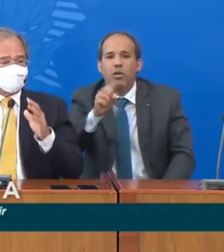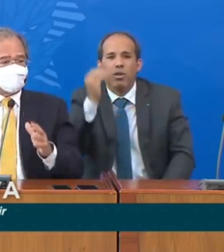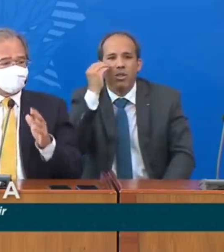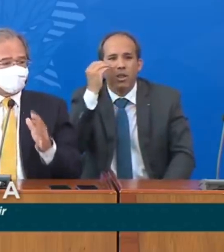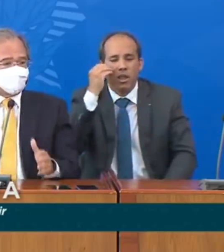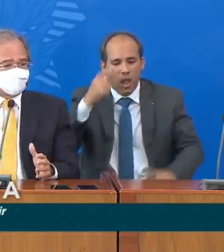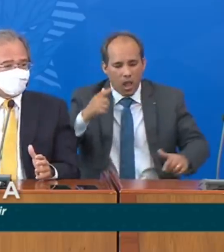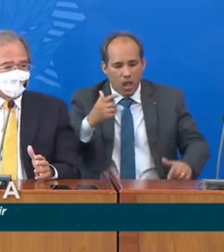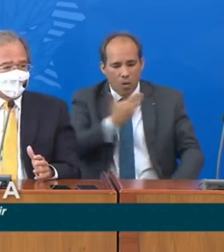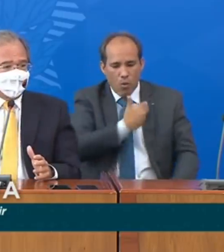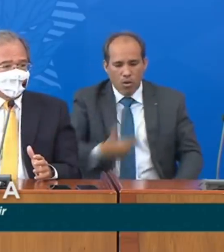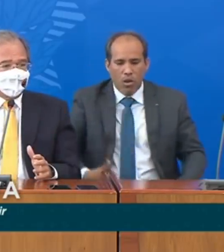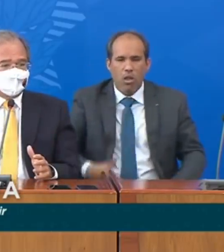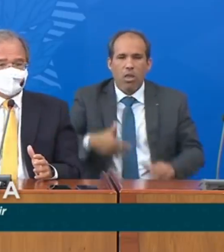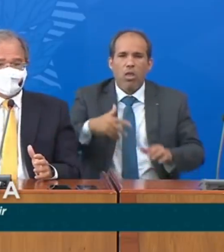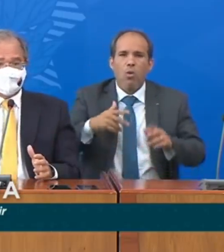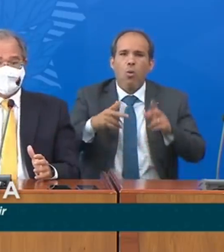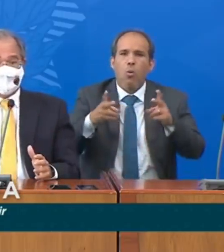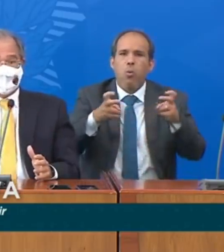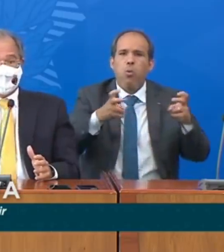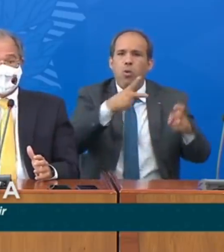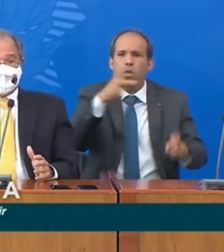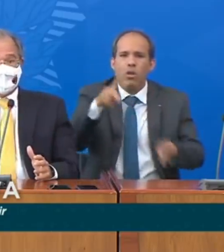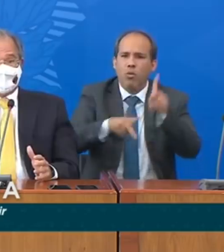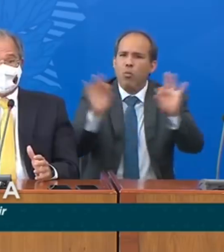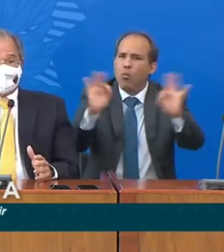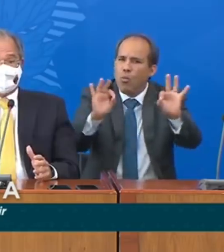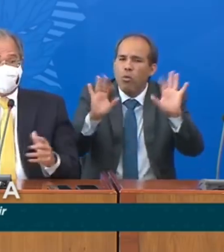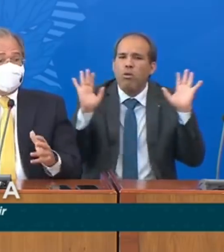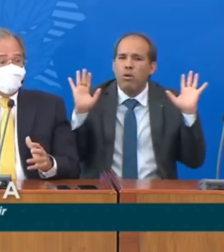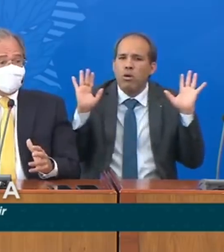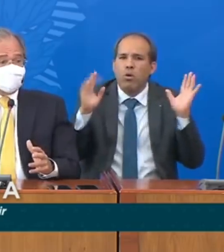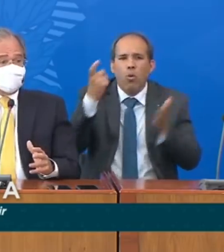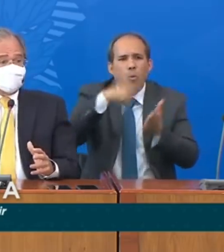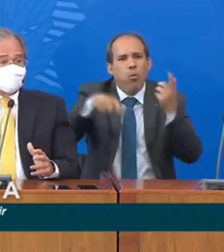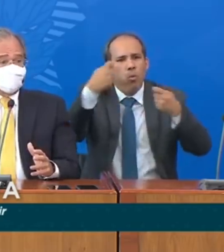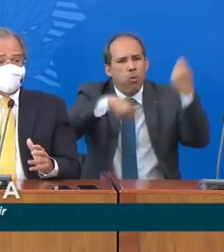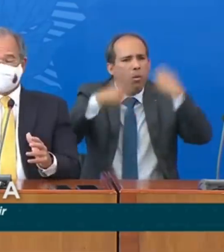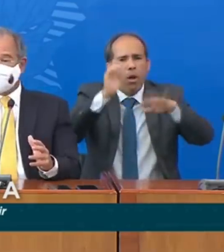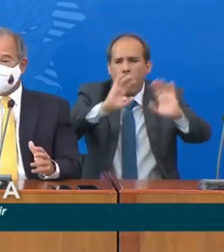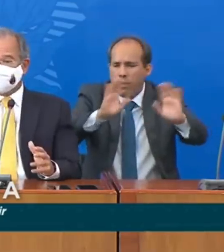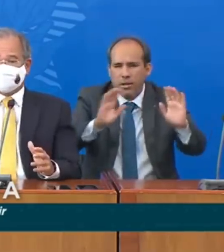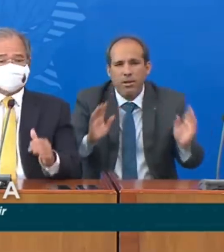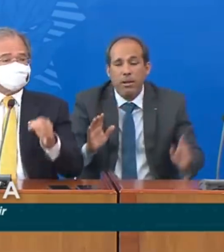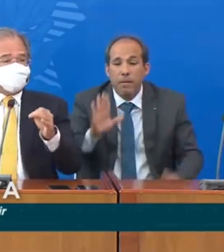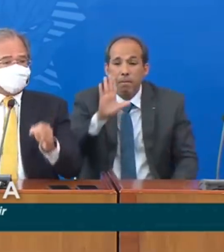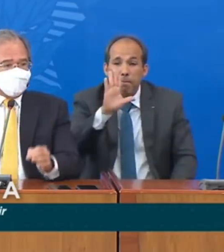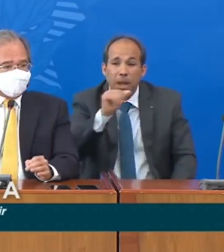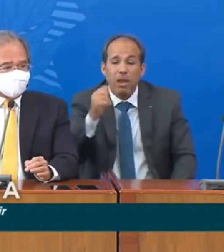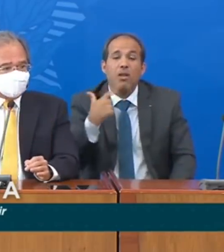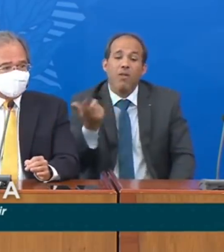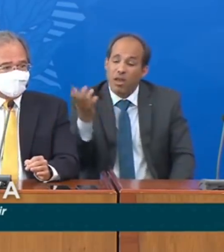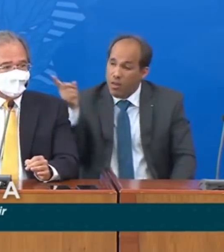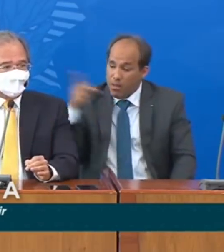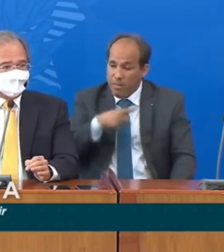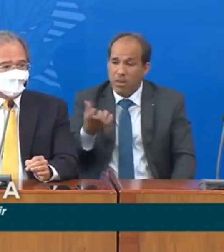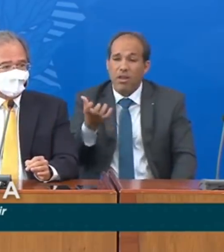Estado do cangote do povo. Então, por um lado, ele gostaria de